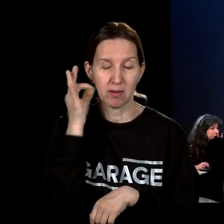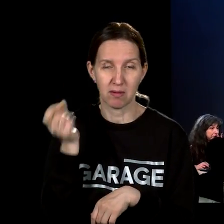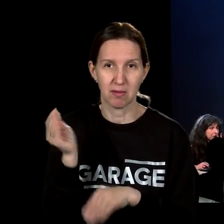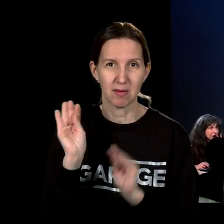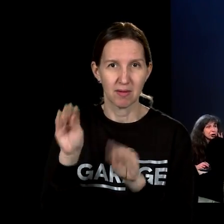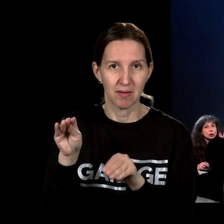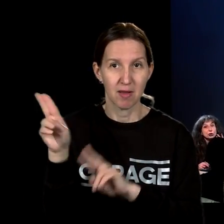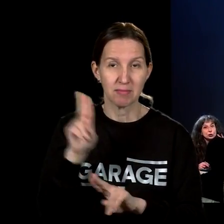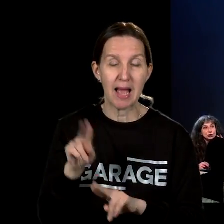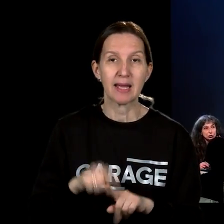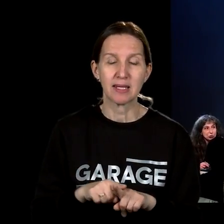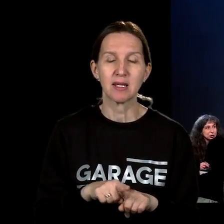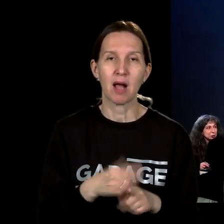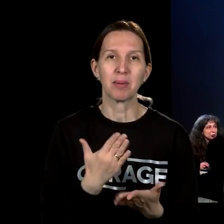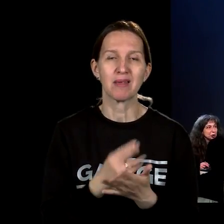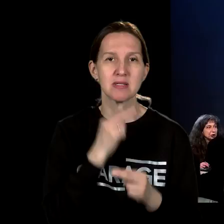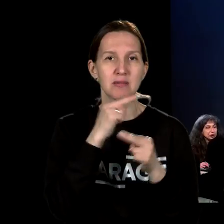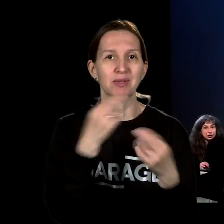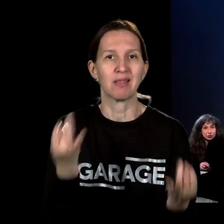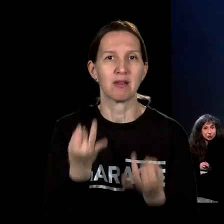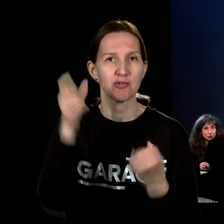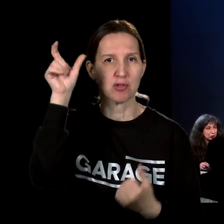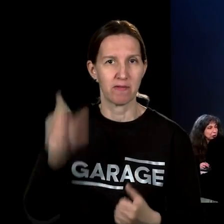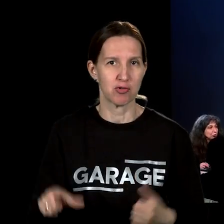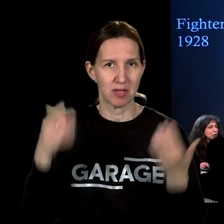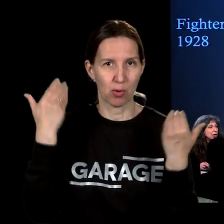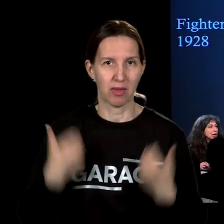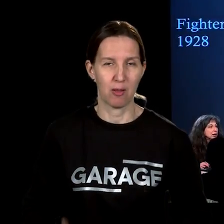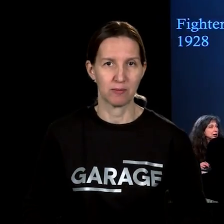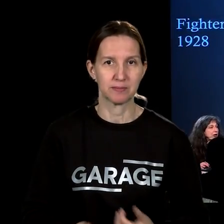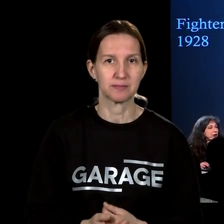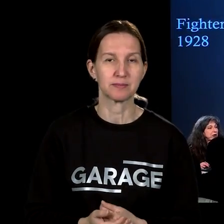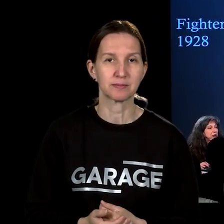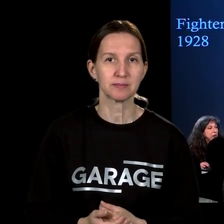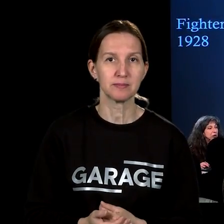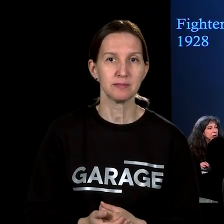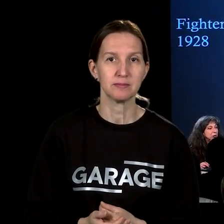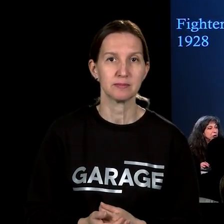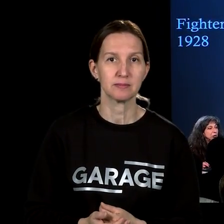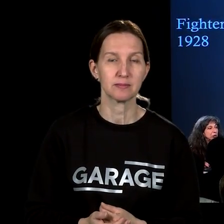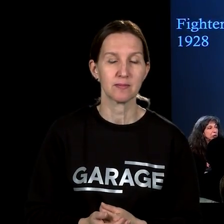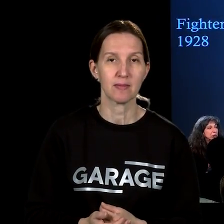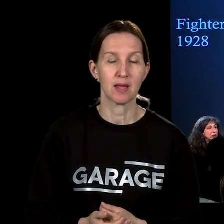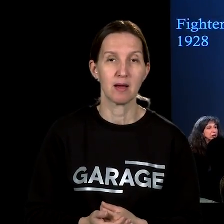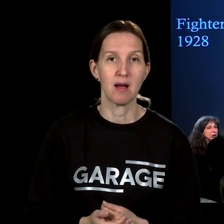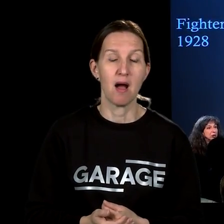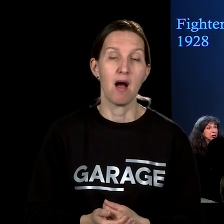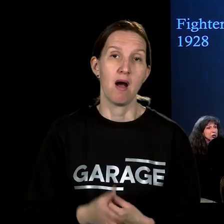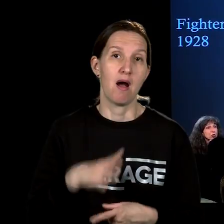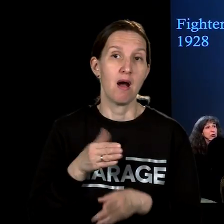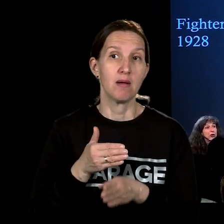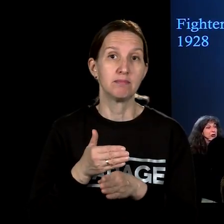к человеческому телу. В какой-то момент он начинает рисовать борцов и делает в 28-м году две